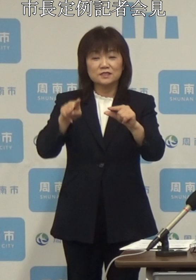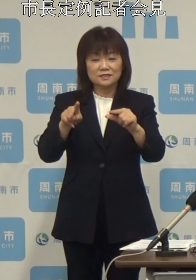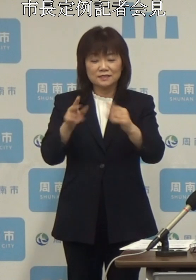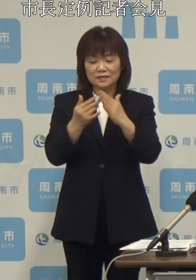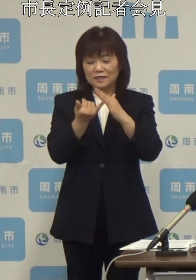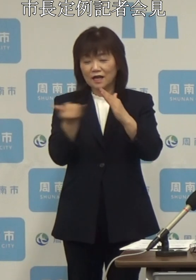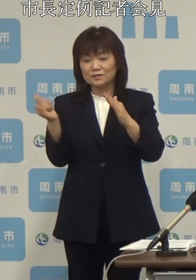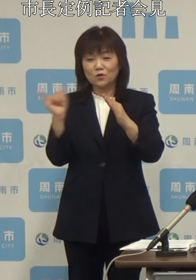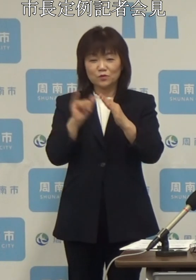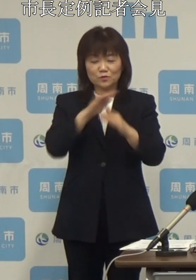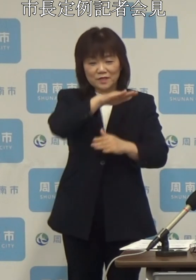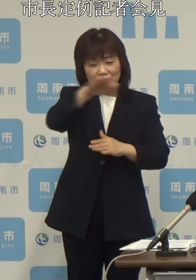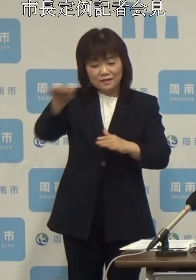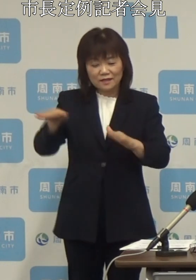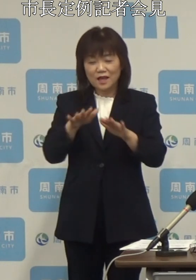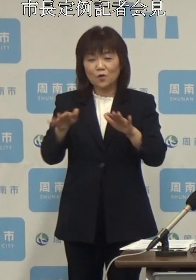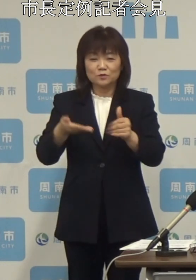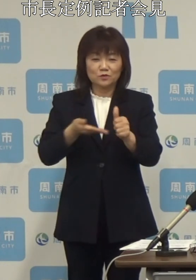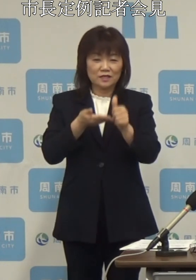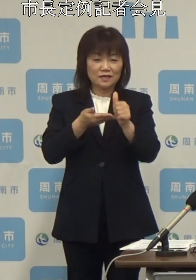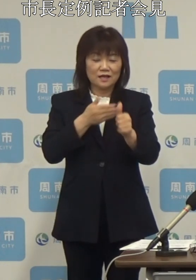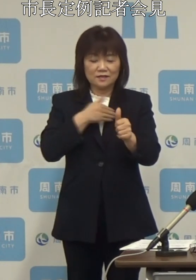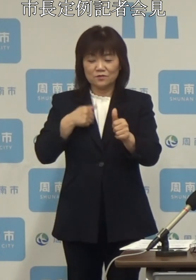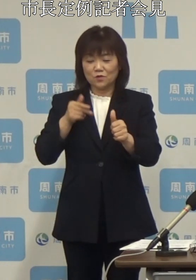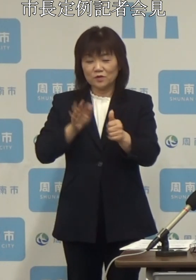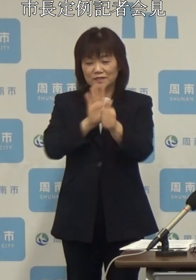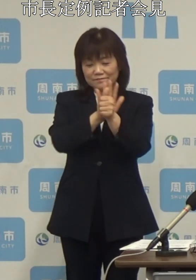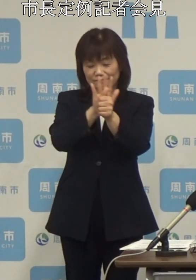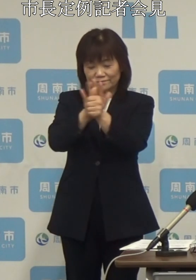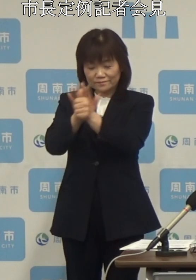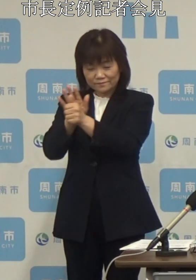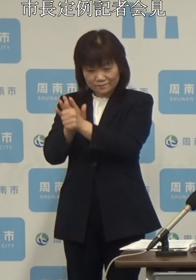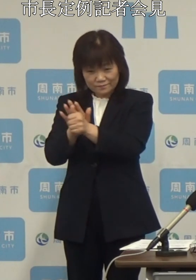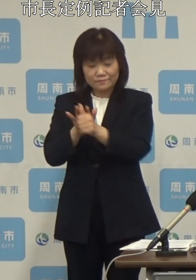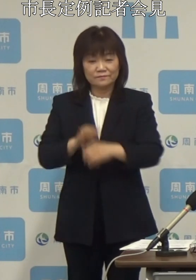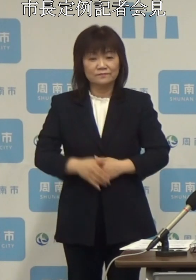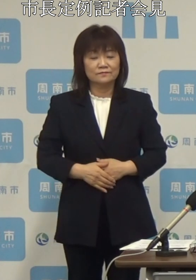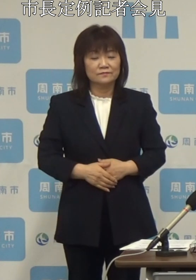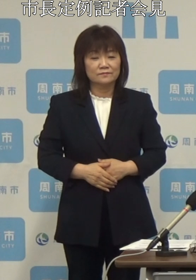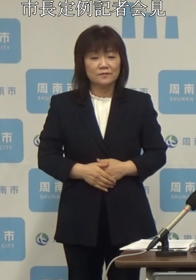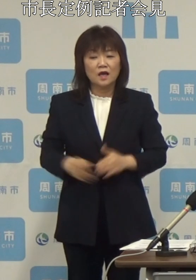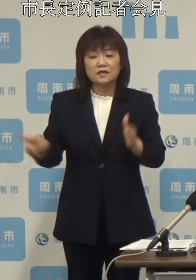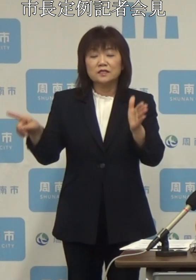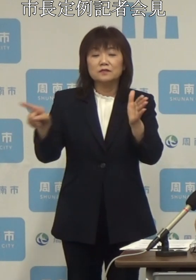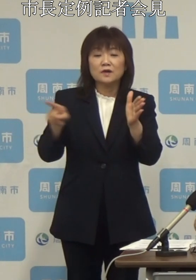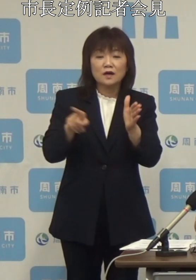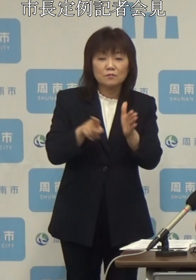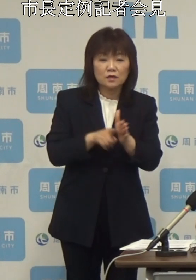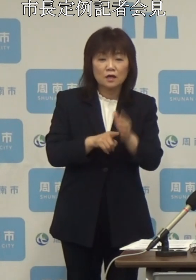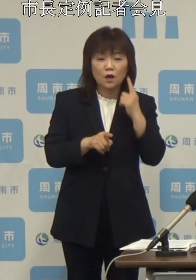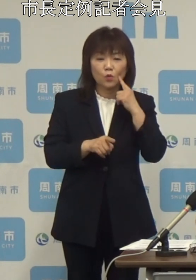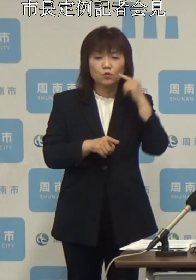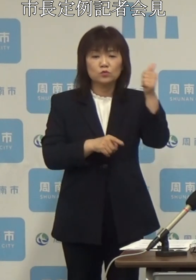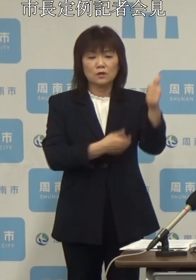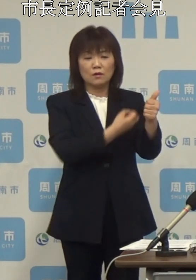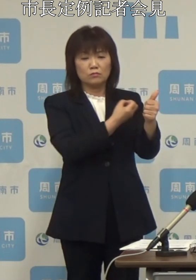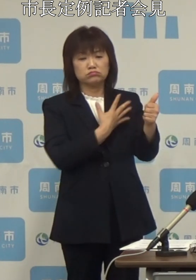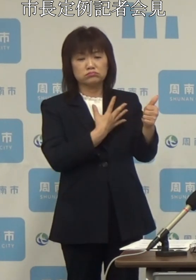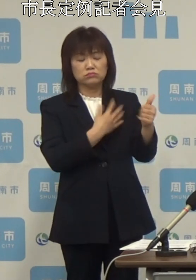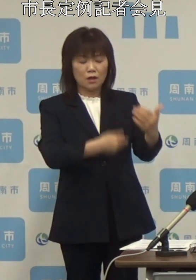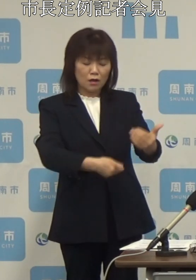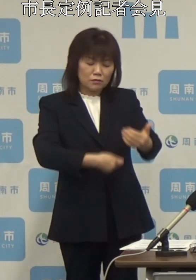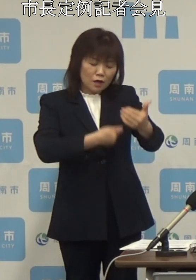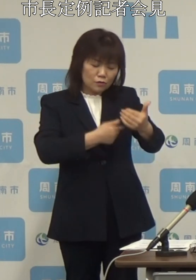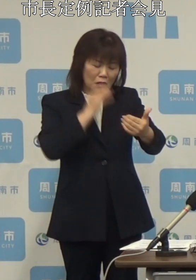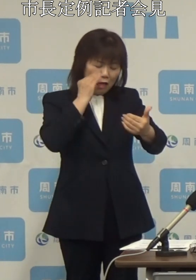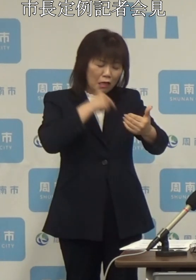族みんなで子育てができるようサポートしていくものです。これまでにお父さんから抱っこ